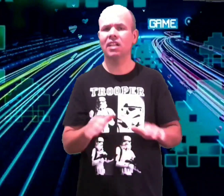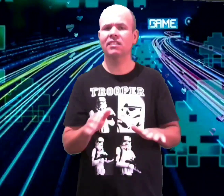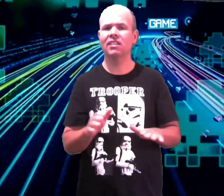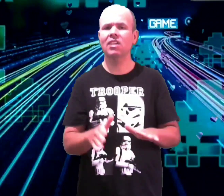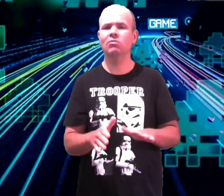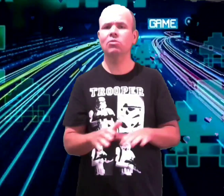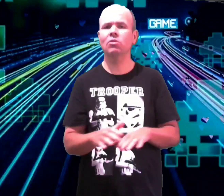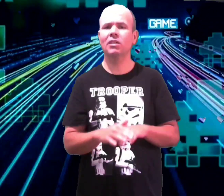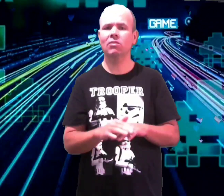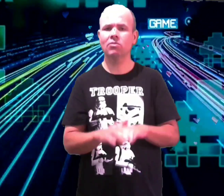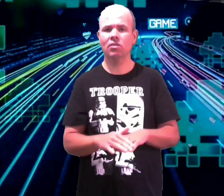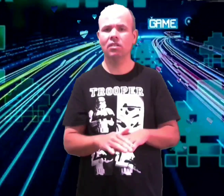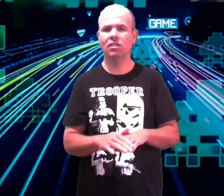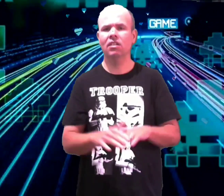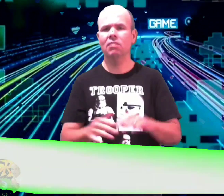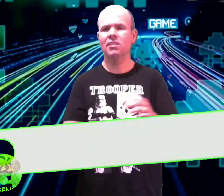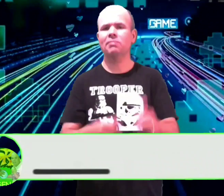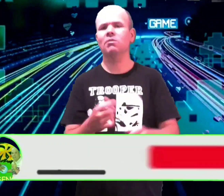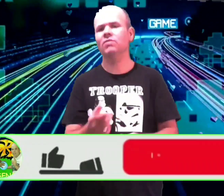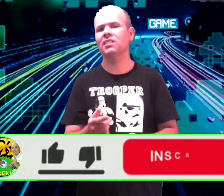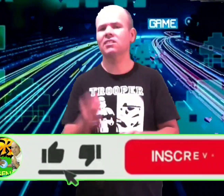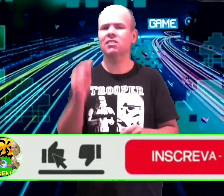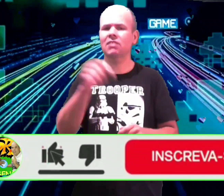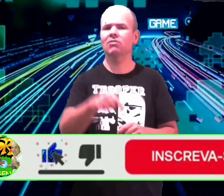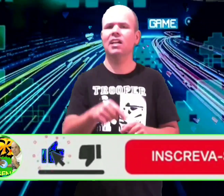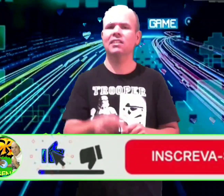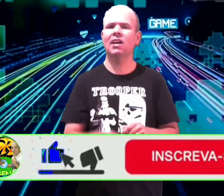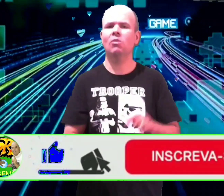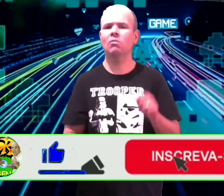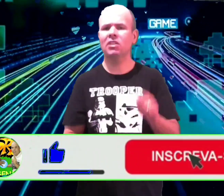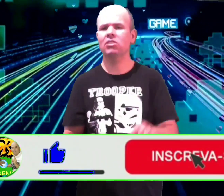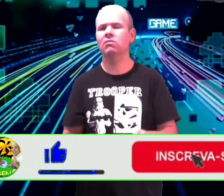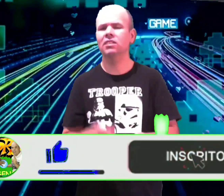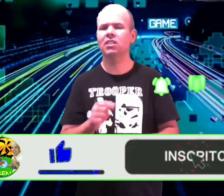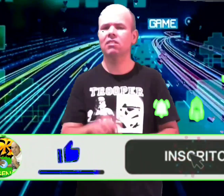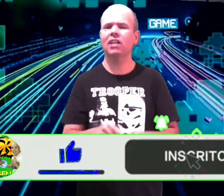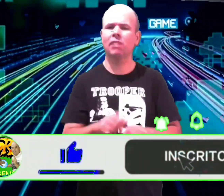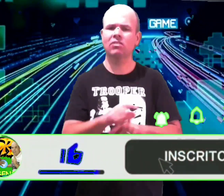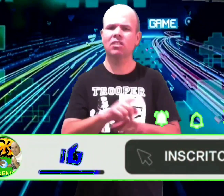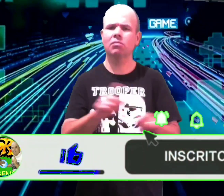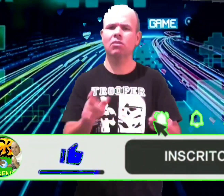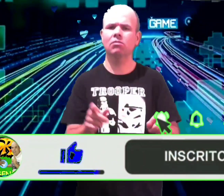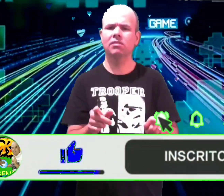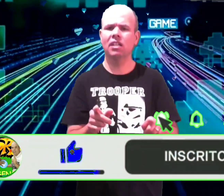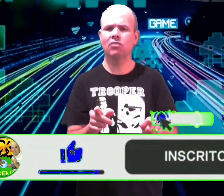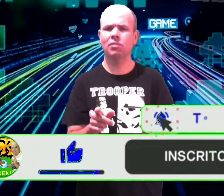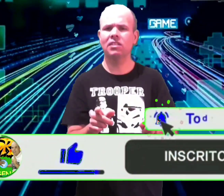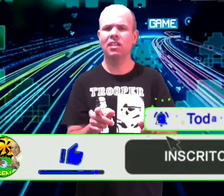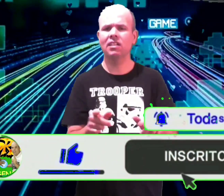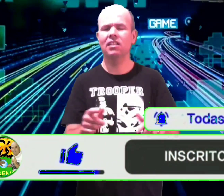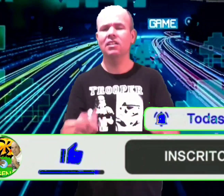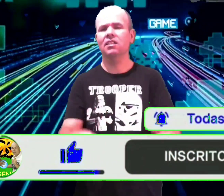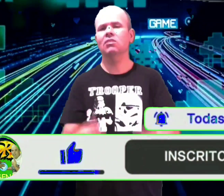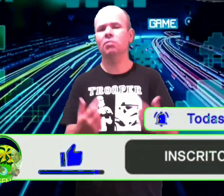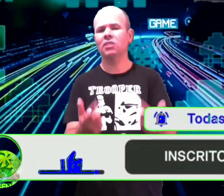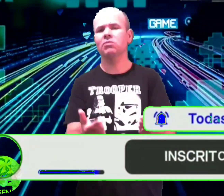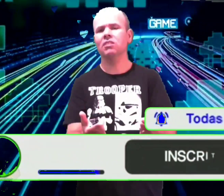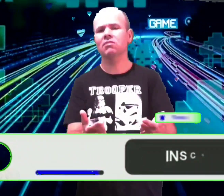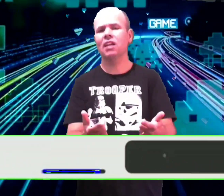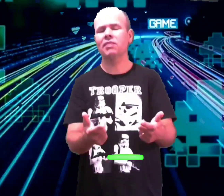nenhum jogo para console. Mas aproveita, se inscreva no canal, compartilhe o vídeo, deixa o like, marca o sininho, porque o YouTube não entrega vídeo pra ninguém. Que no próximo Giro no Game, quem sabe, vai